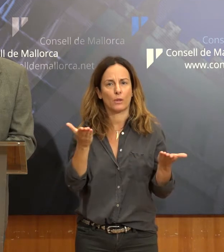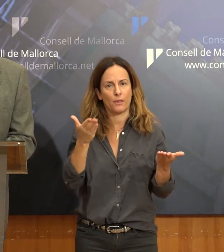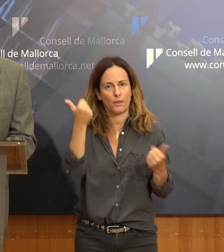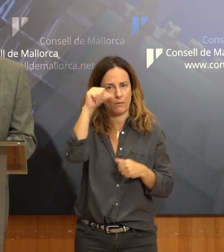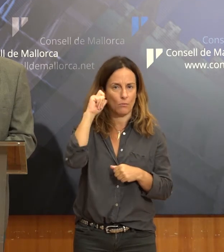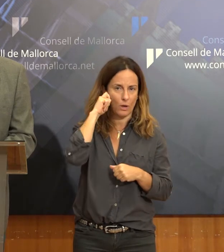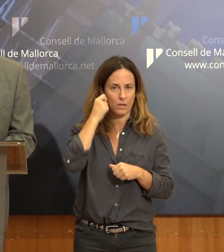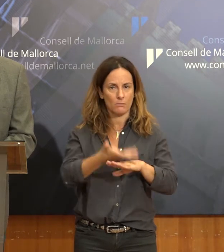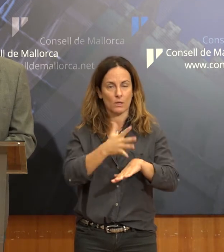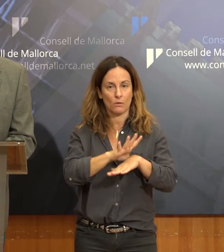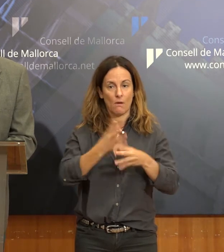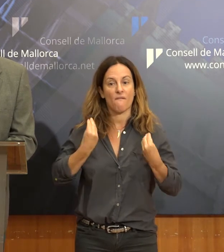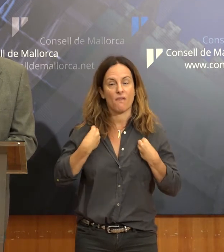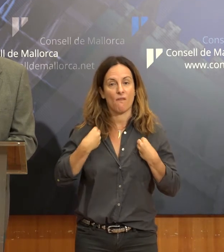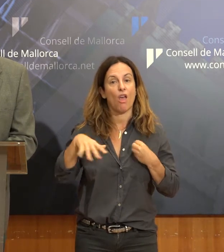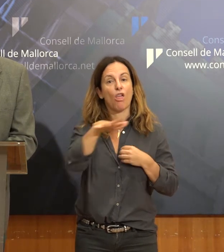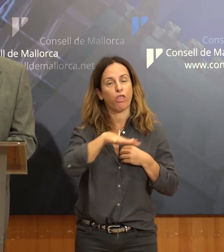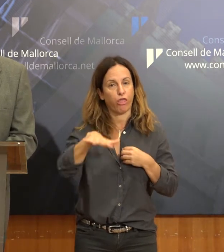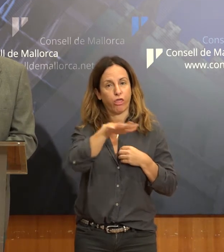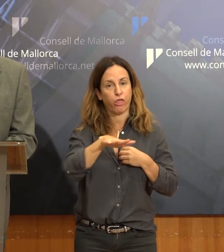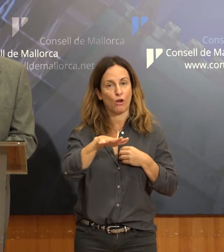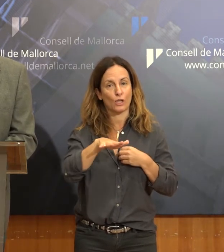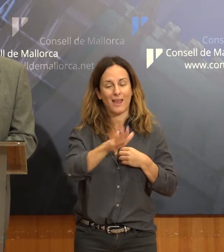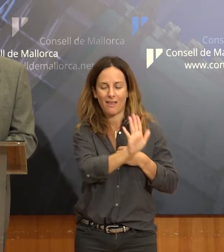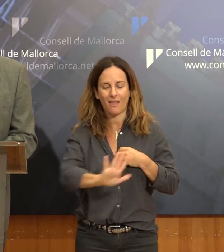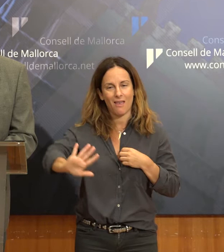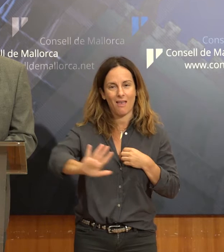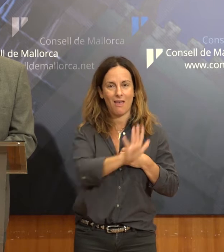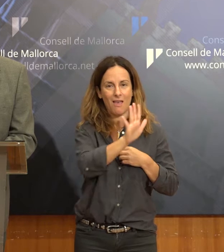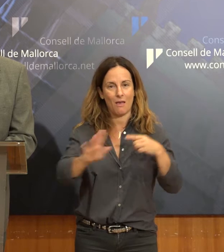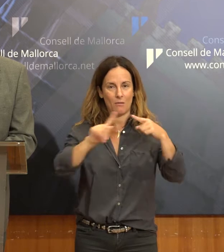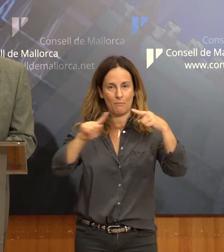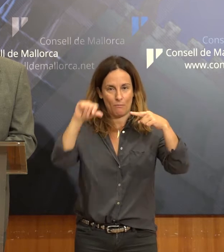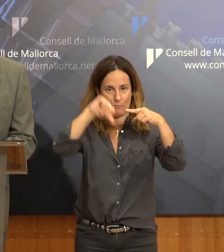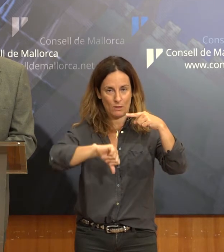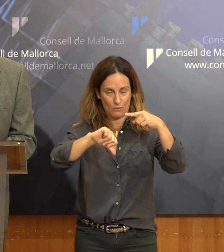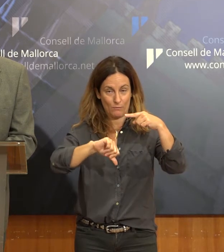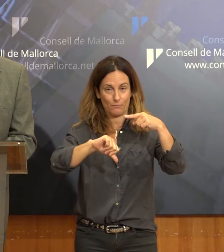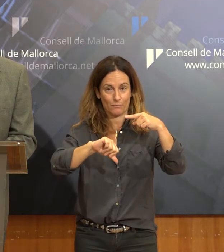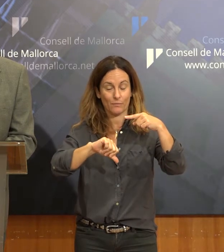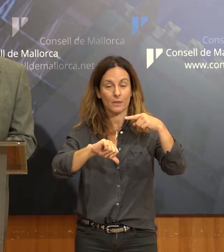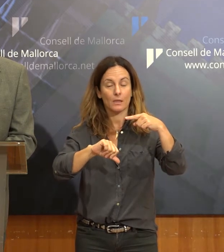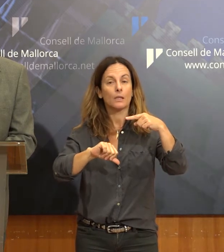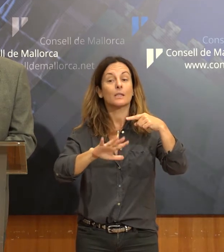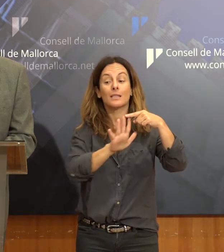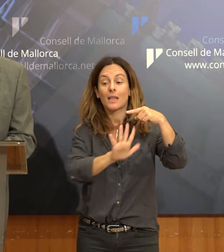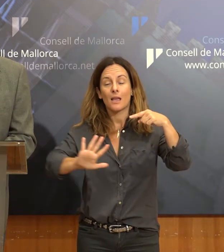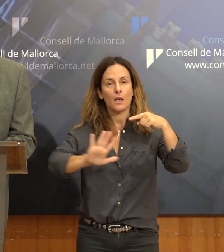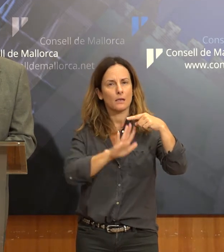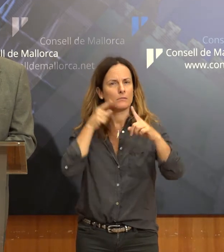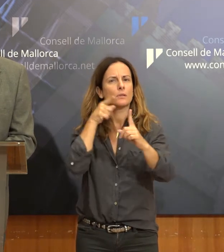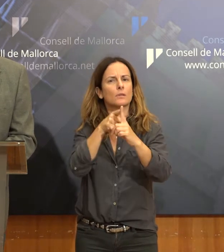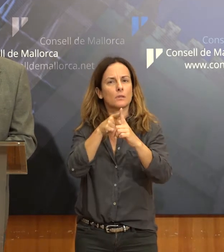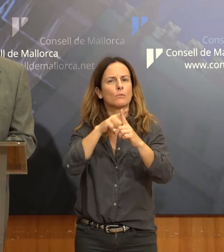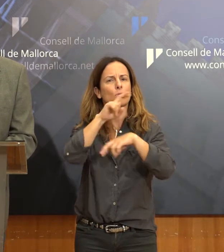que viuen a dins de la comarca del Migjorn, no? Per tant, la màxima i absoluta prioritat de la reforma